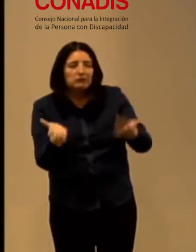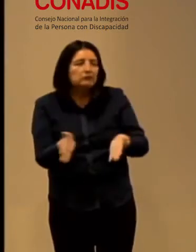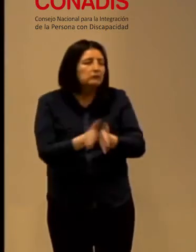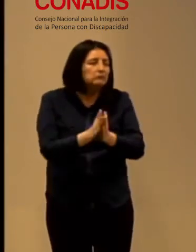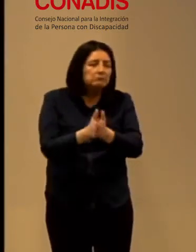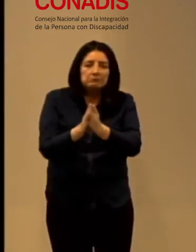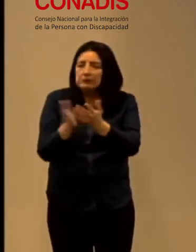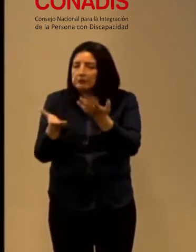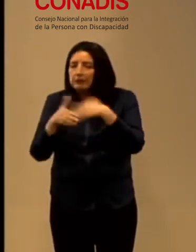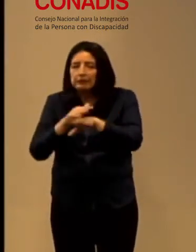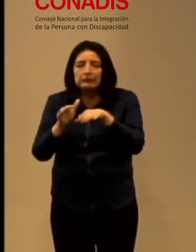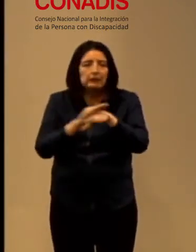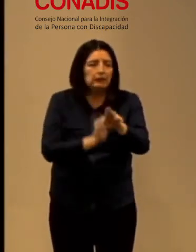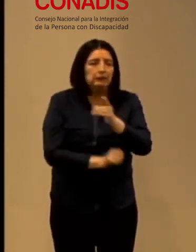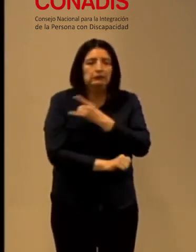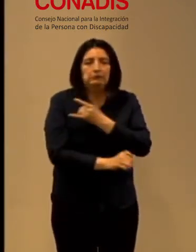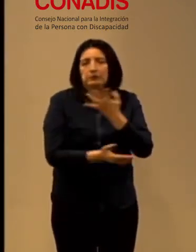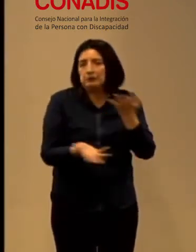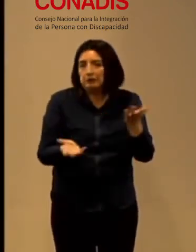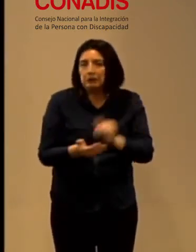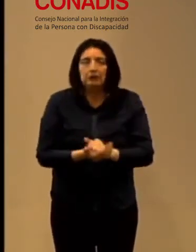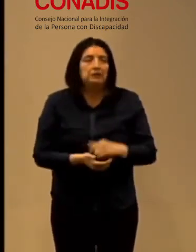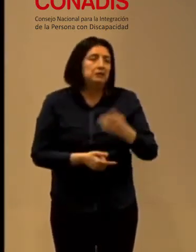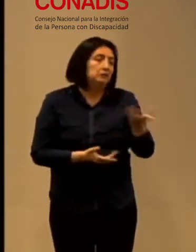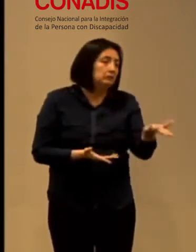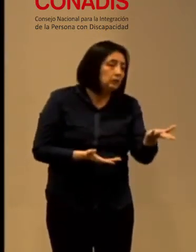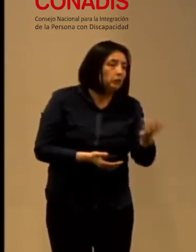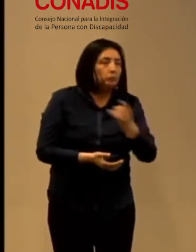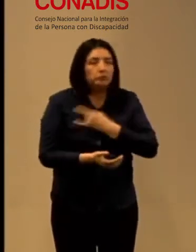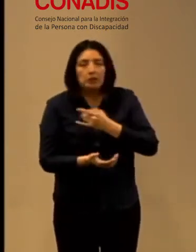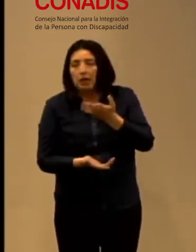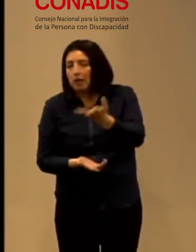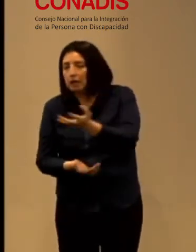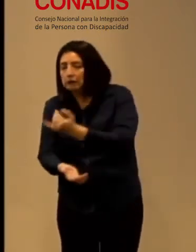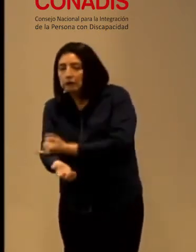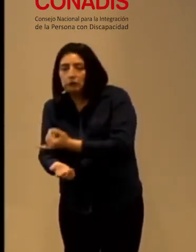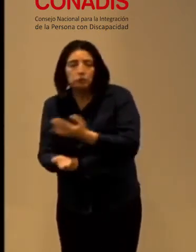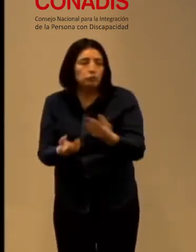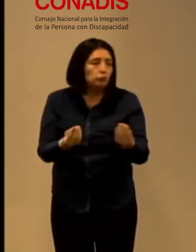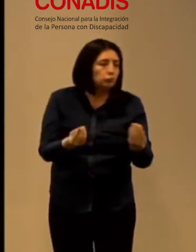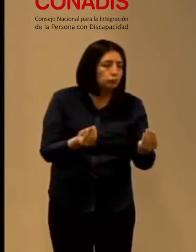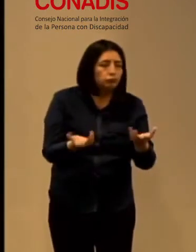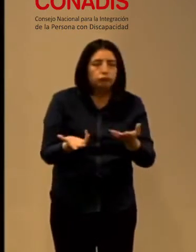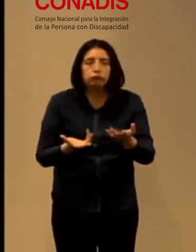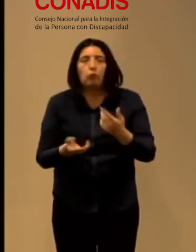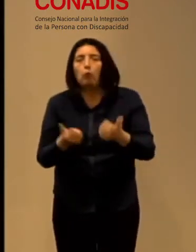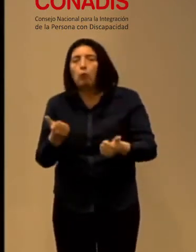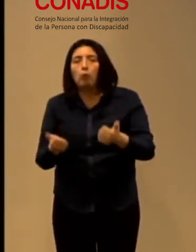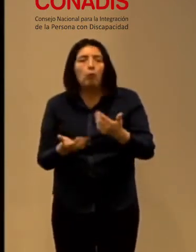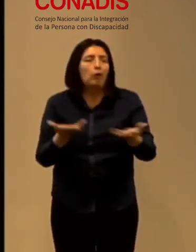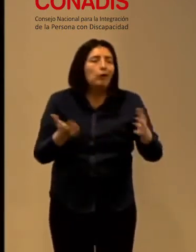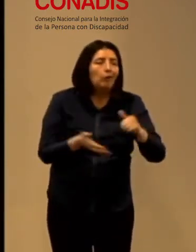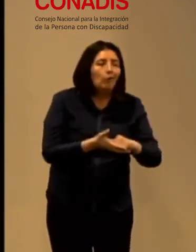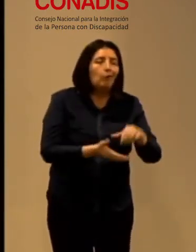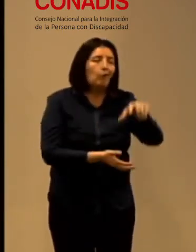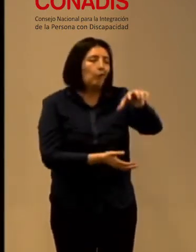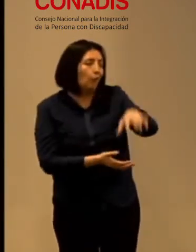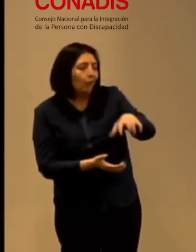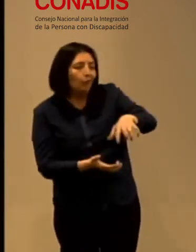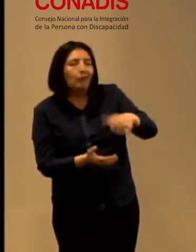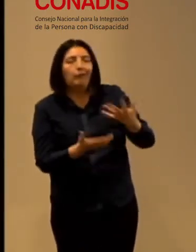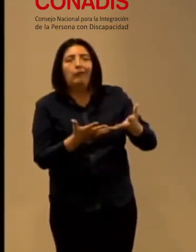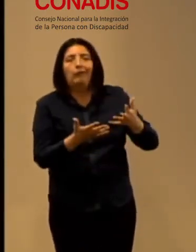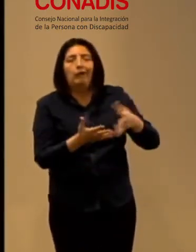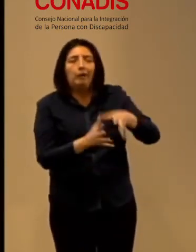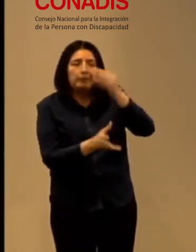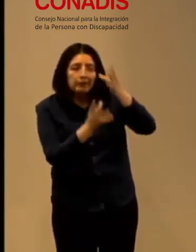la educación superior, planteando entre si es universidad, si es instituto, si son estas modalidades técnico-productivas o